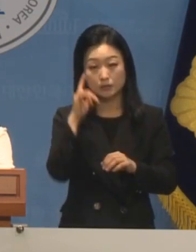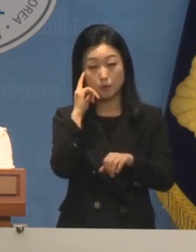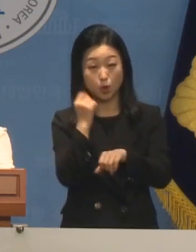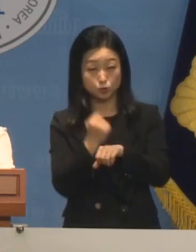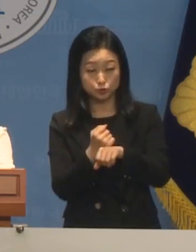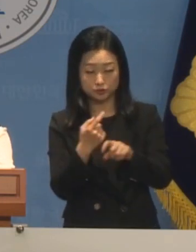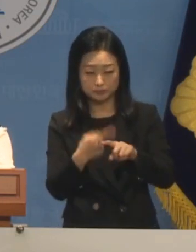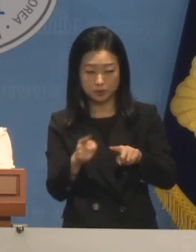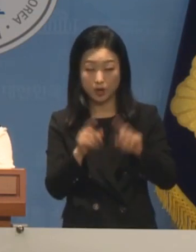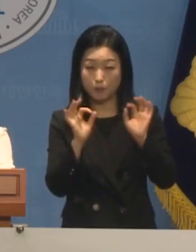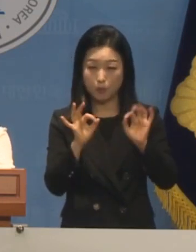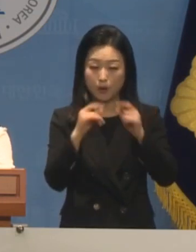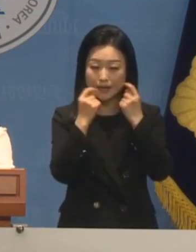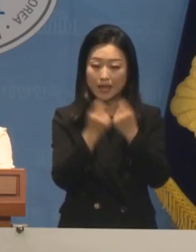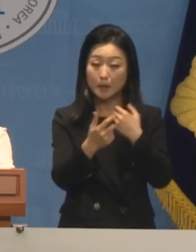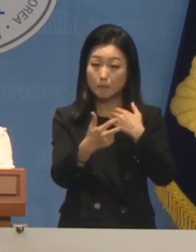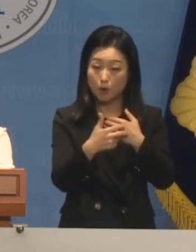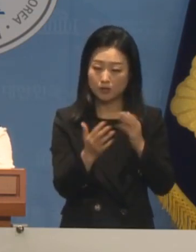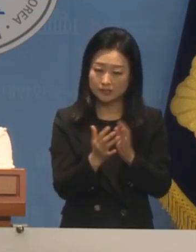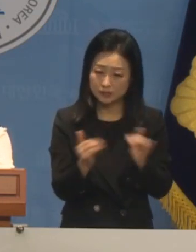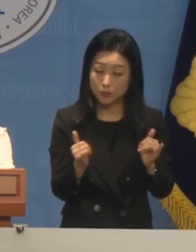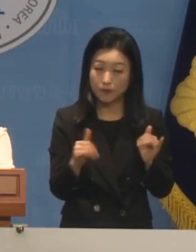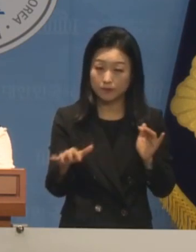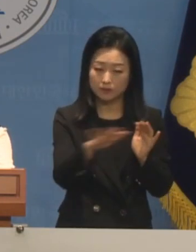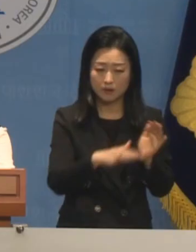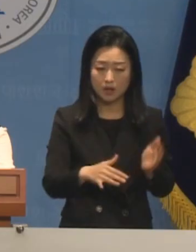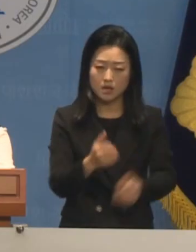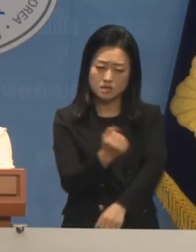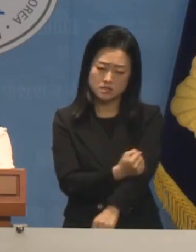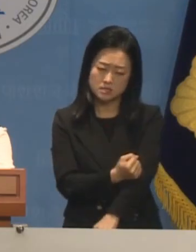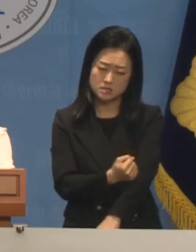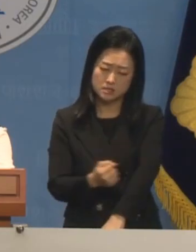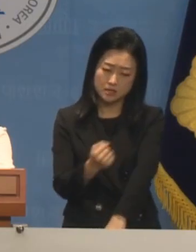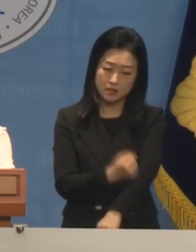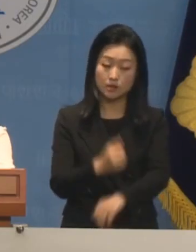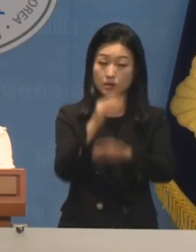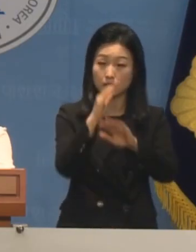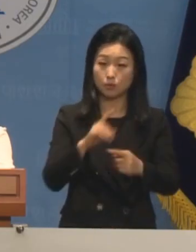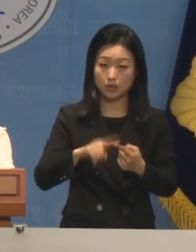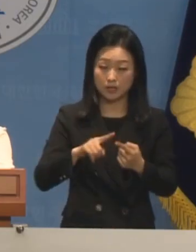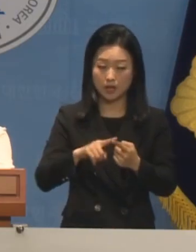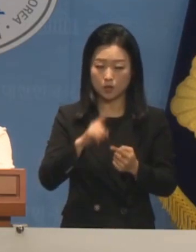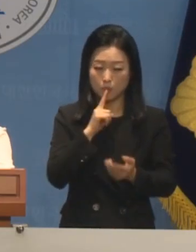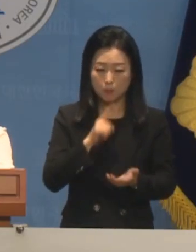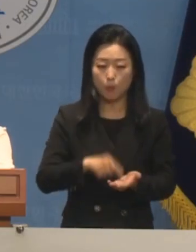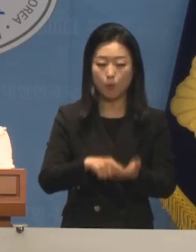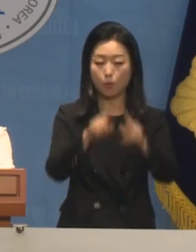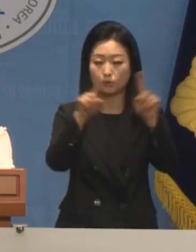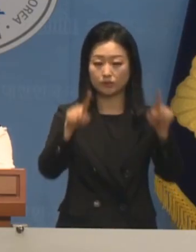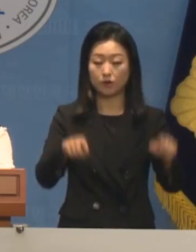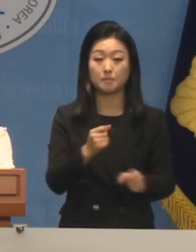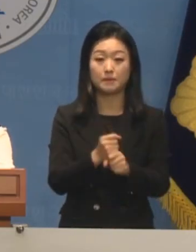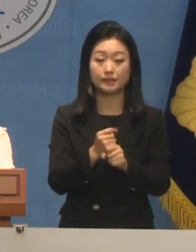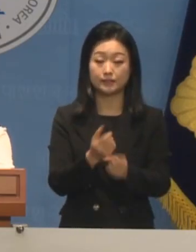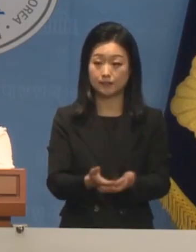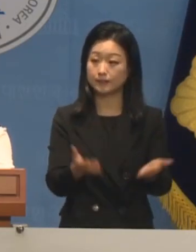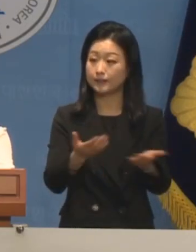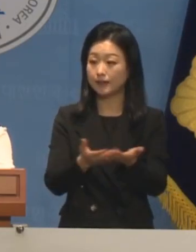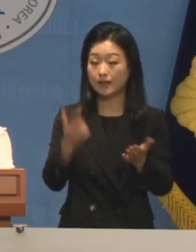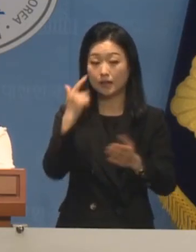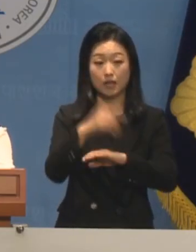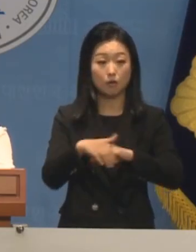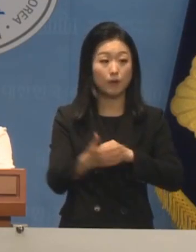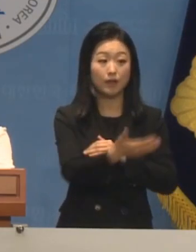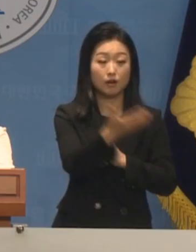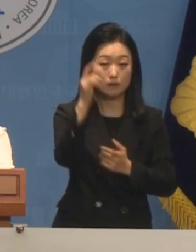있으며 보고서 공개와 토론의 개체를 예정하고 있습니다 의원님을 비롯해 많은 언론사에서도